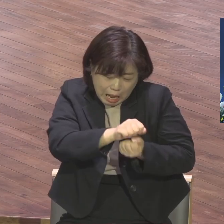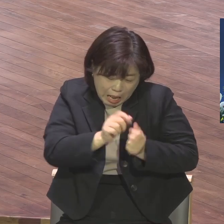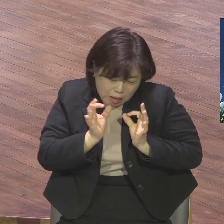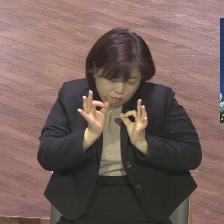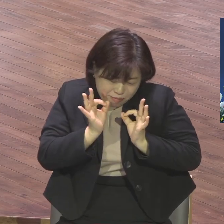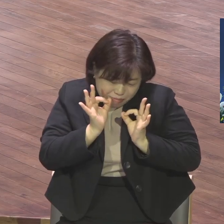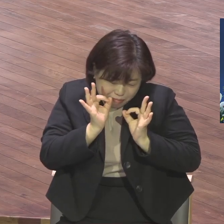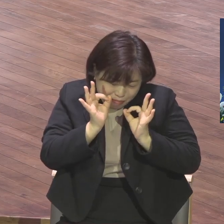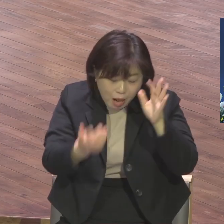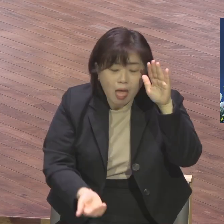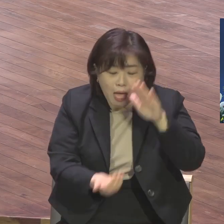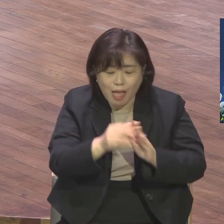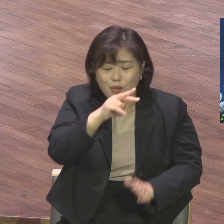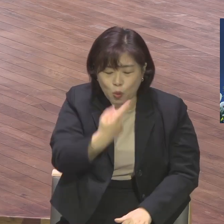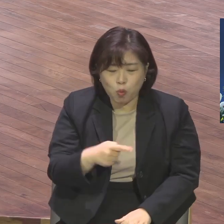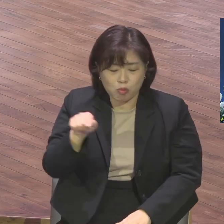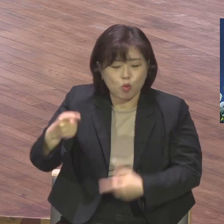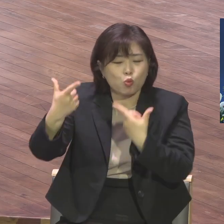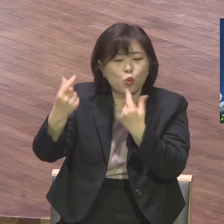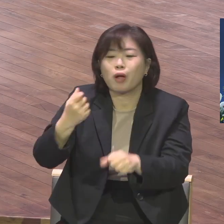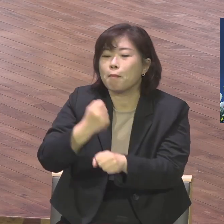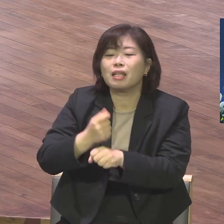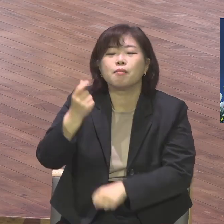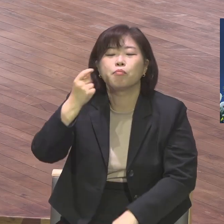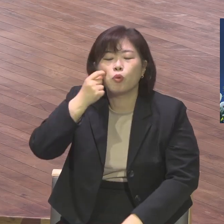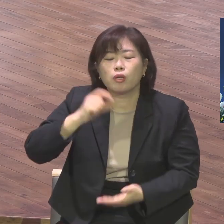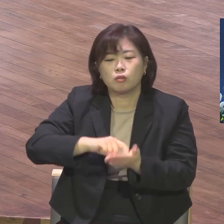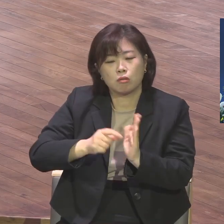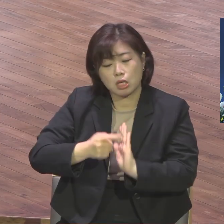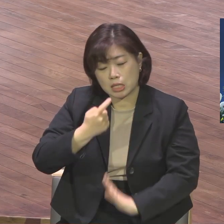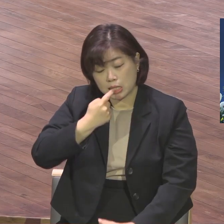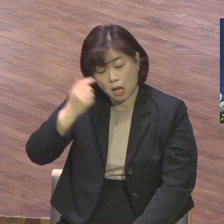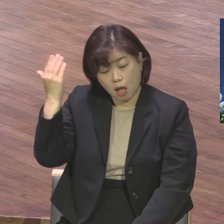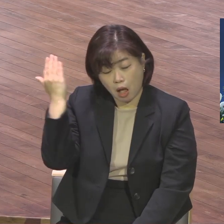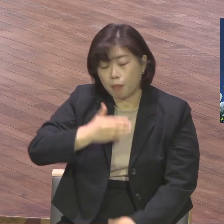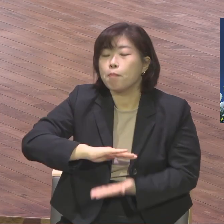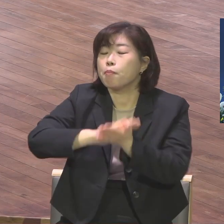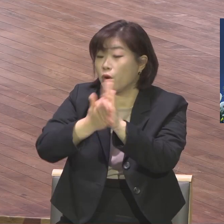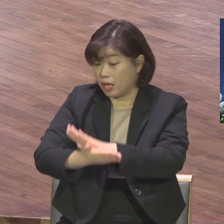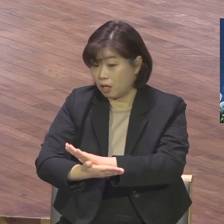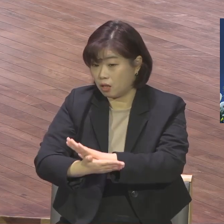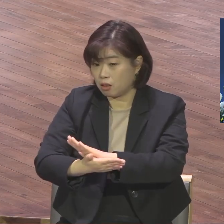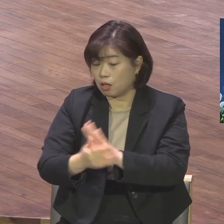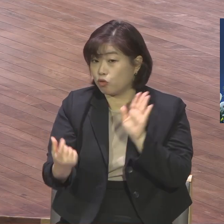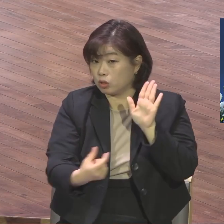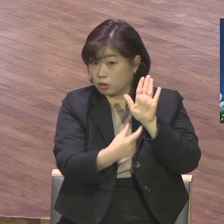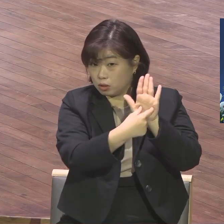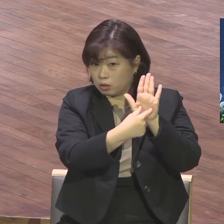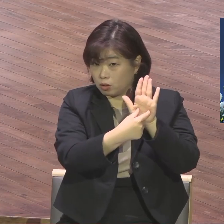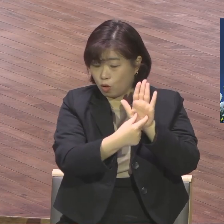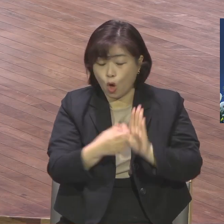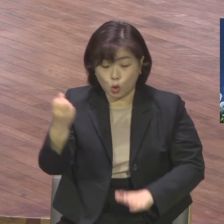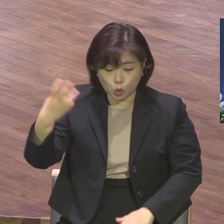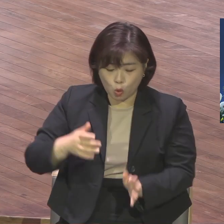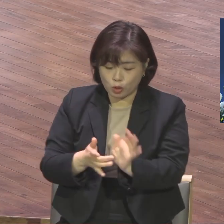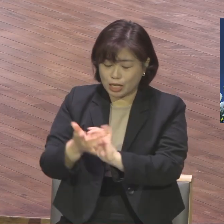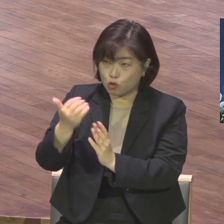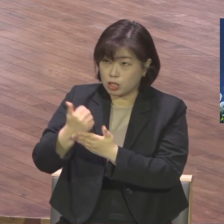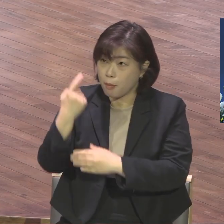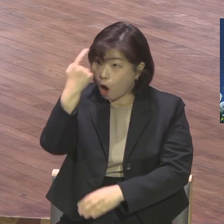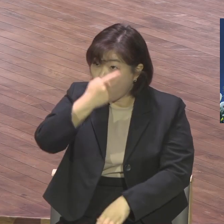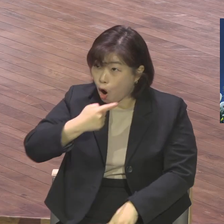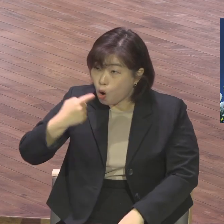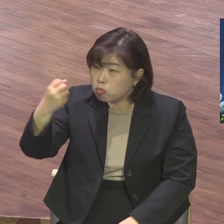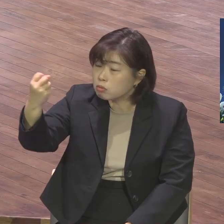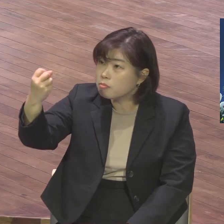매우 희어졌다 그랬어요. 그러니까 마태는 예수님의 얼굴이 해같고 그랬어요. 예수님의 그 변형된